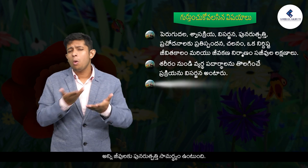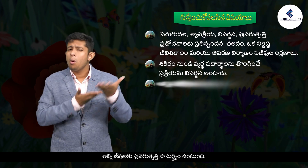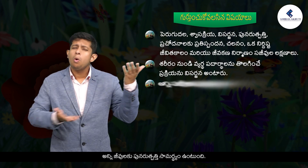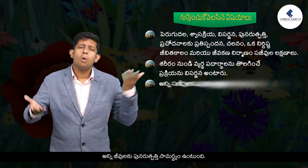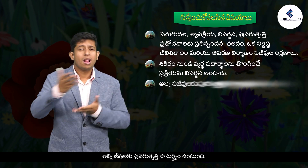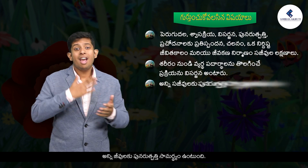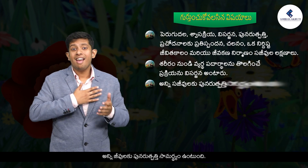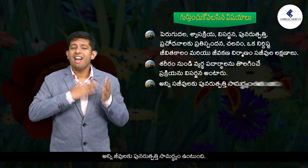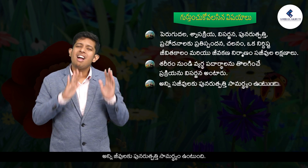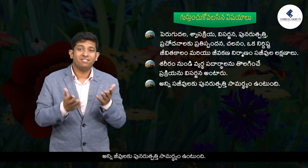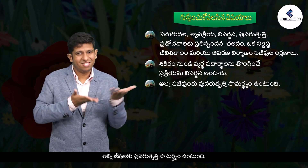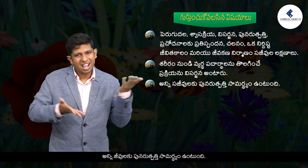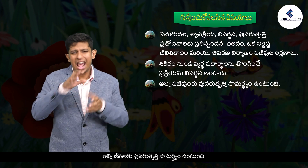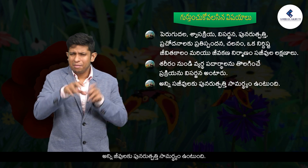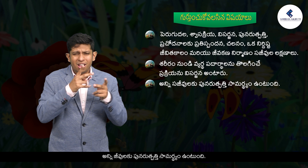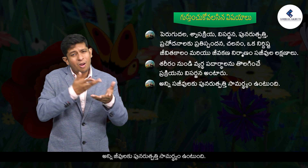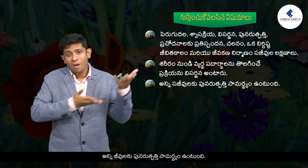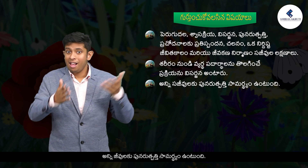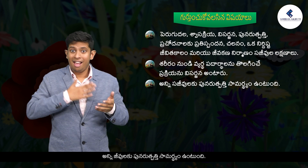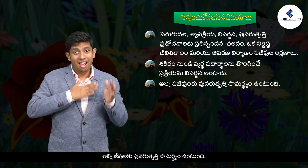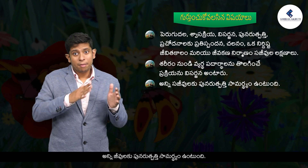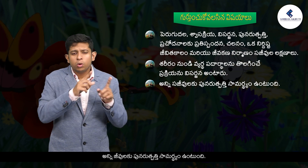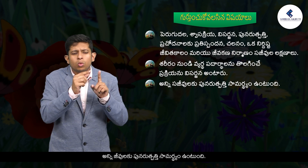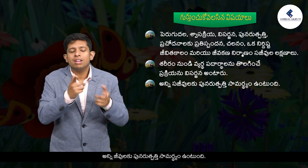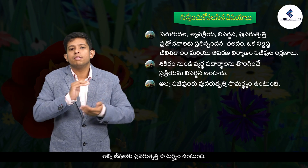అన్ని జీవులకు పునరుత్పత్తి సామర్థ్యం ఉంటుంది.